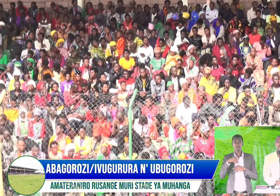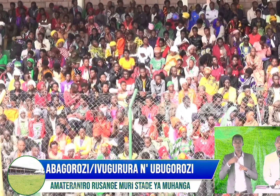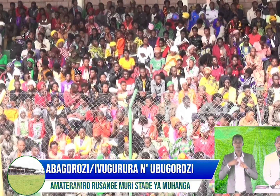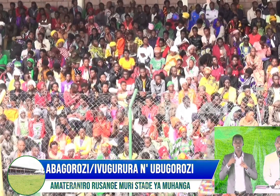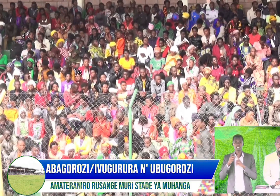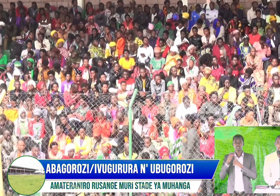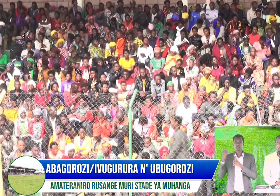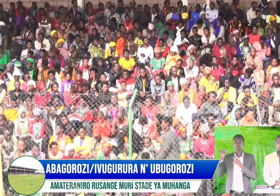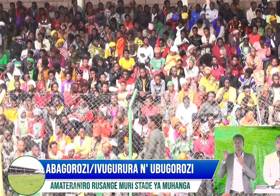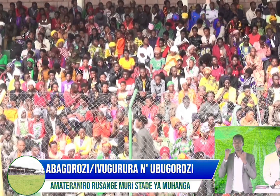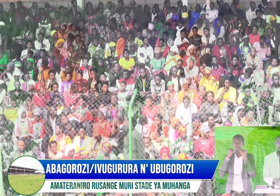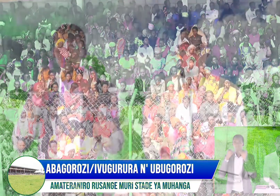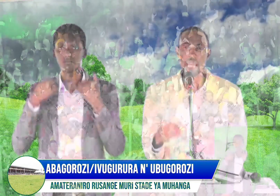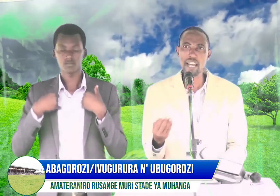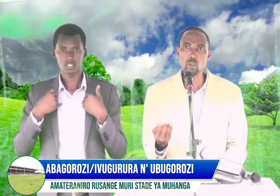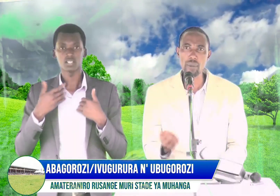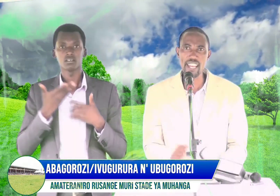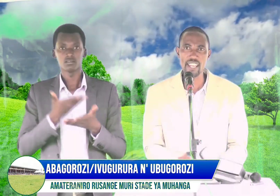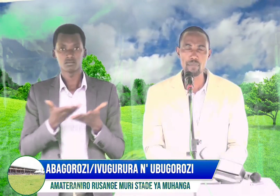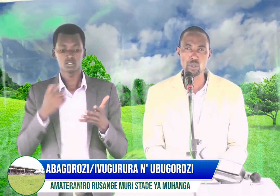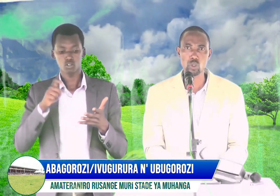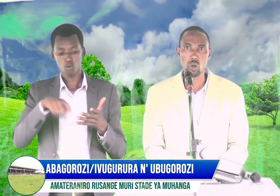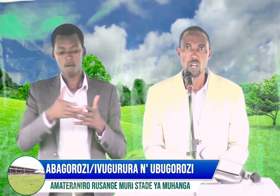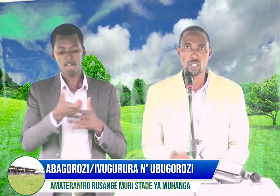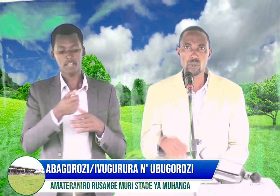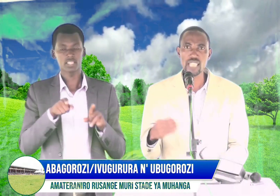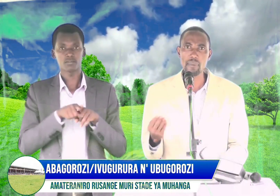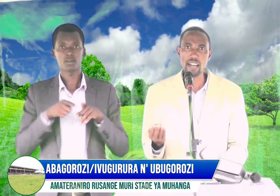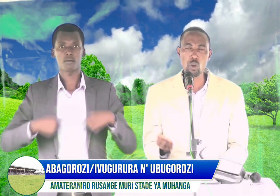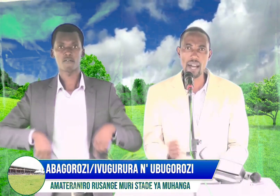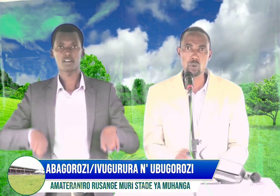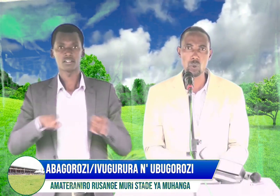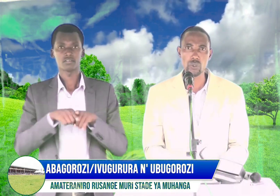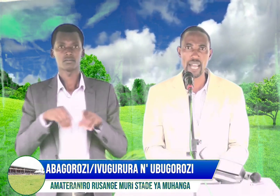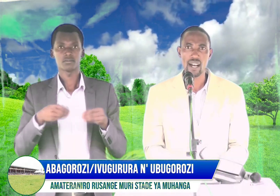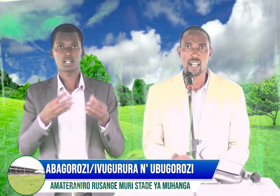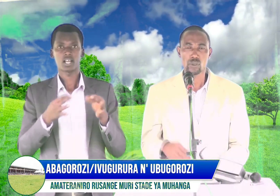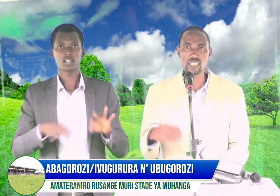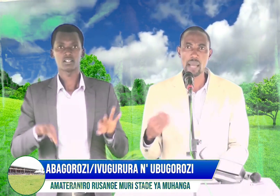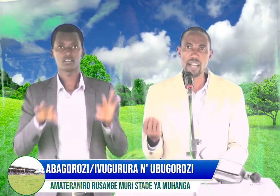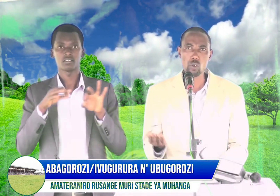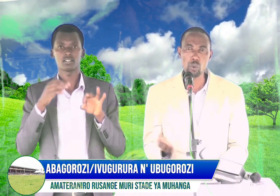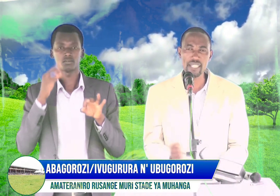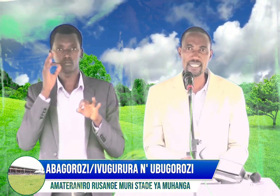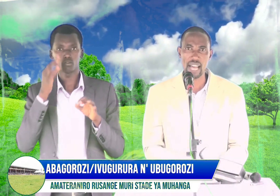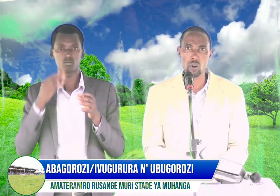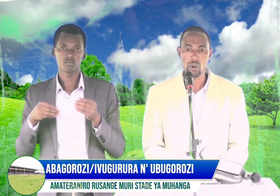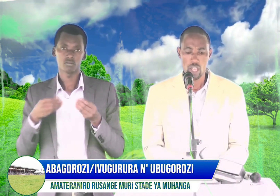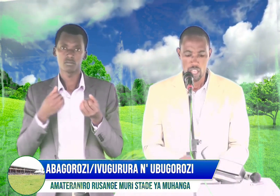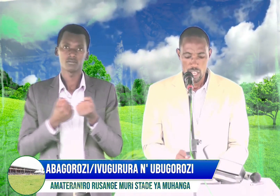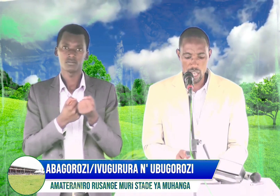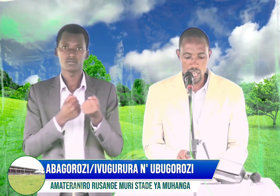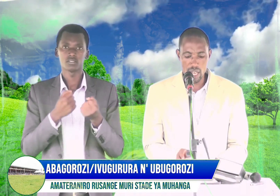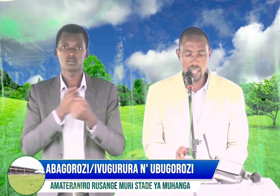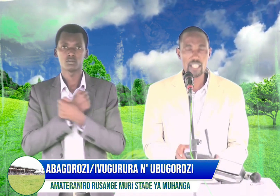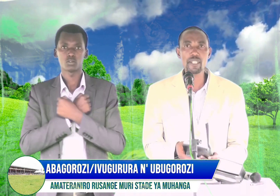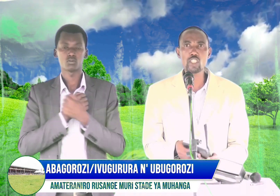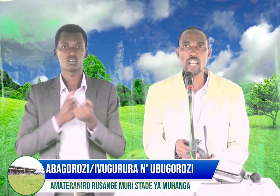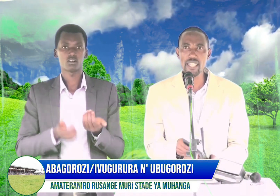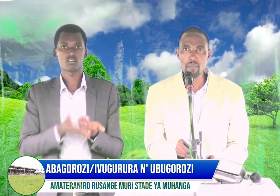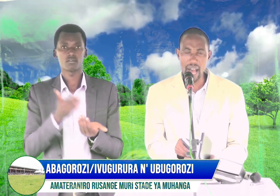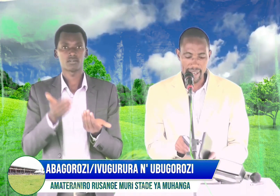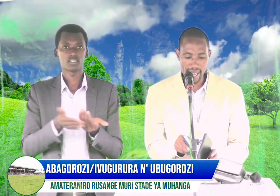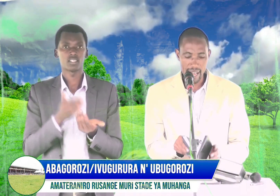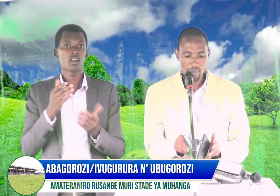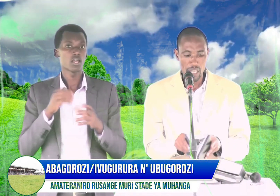kandi tukabaha agaciro. Dusabwa kuberera imbuto, dusabwa kubakunda, dusabwa kubitaho.